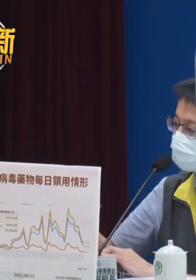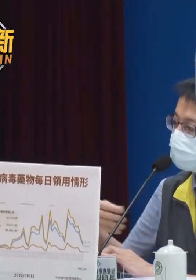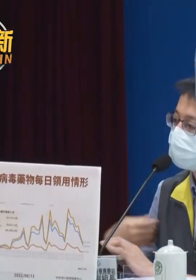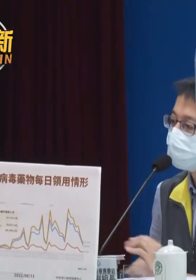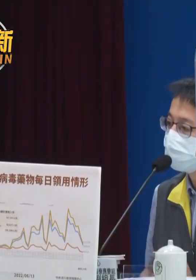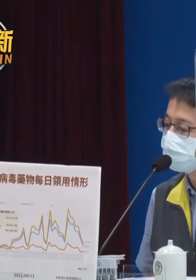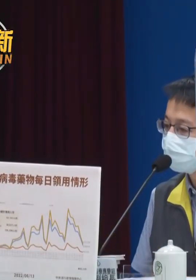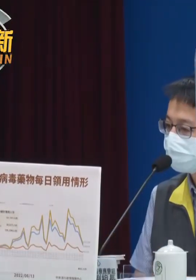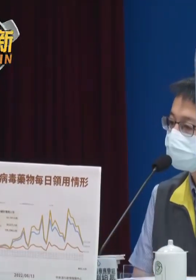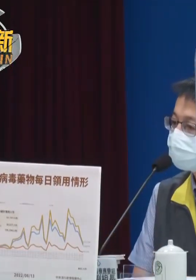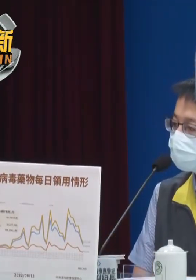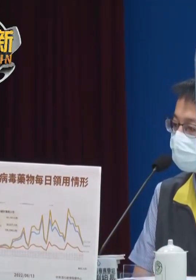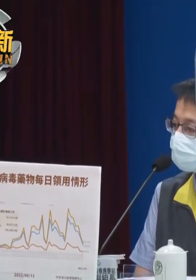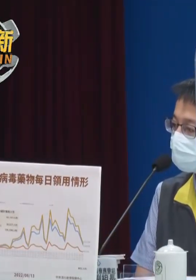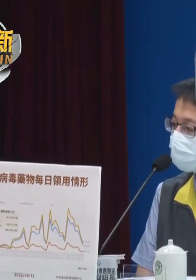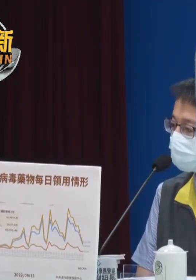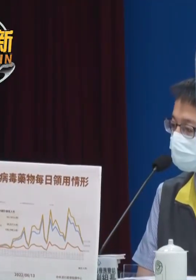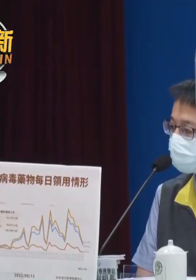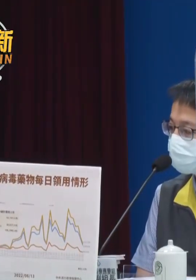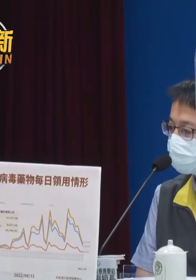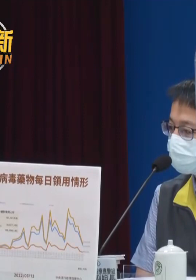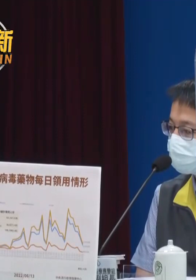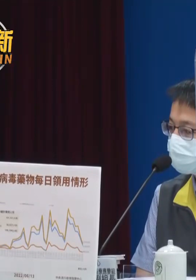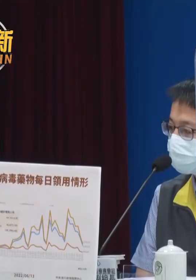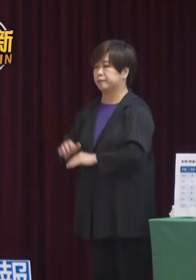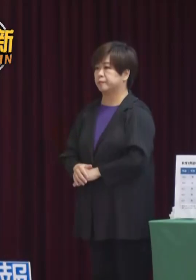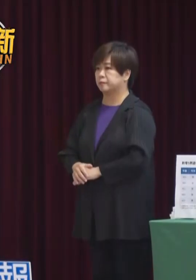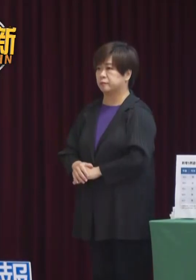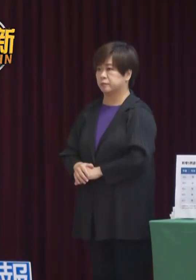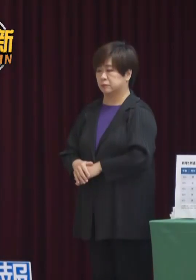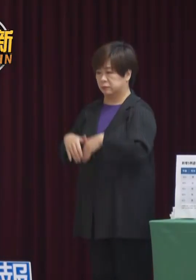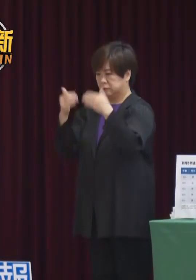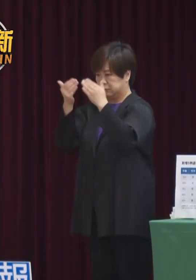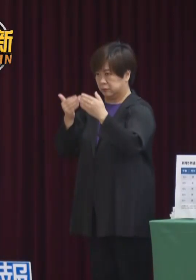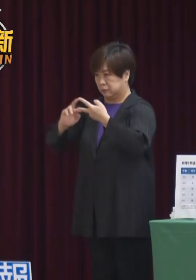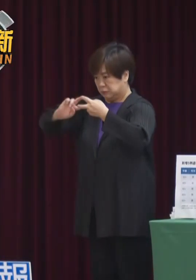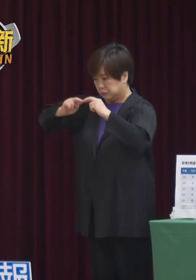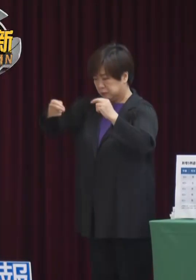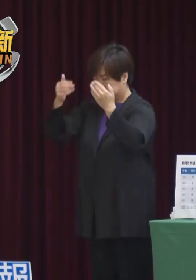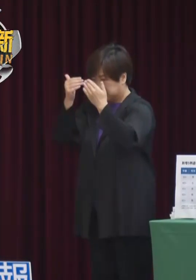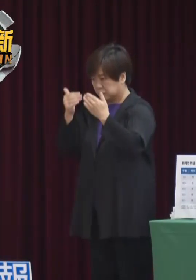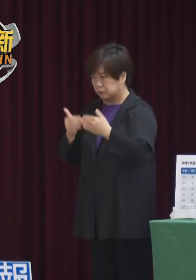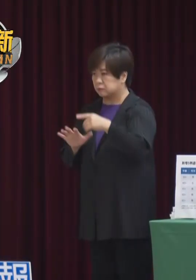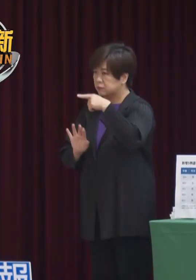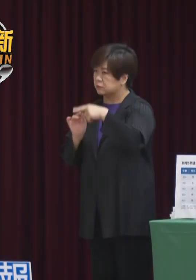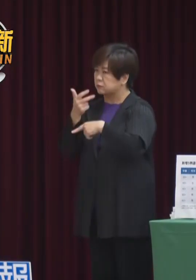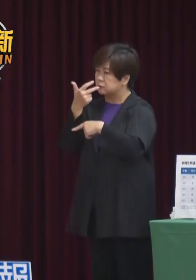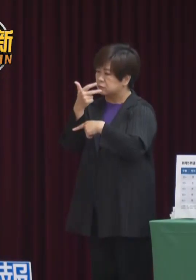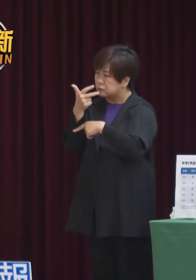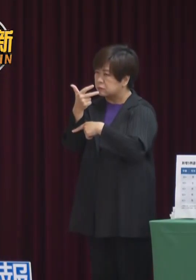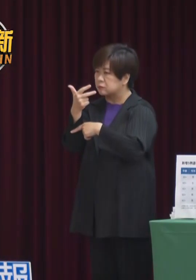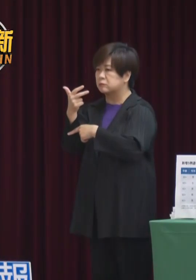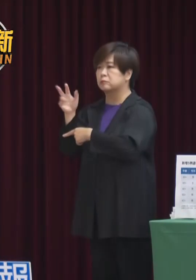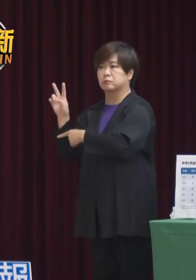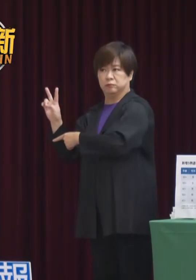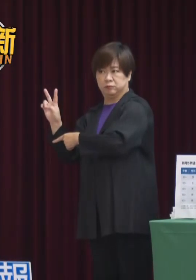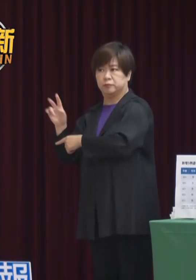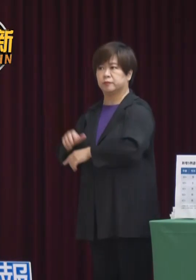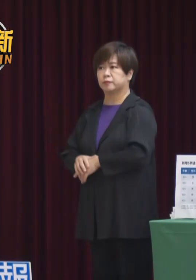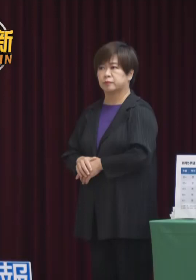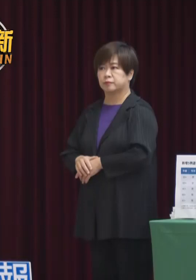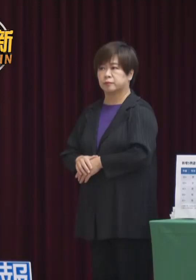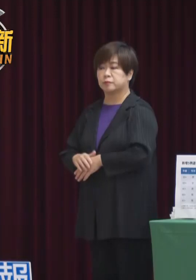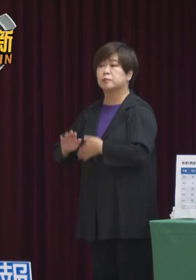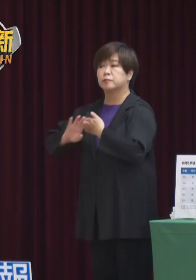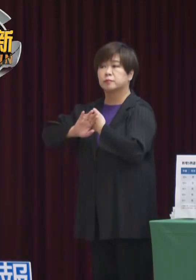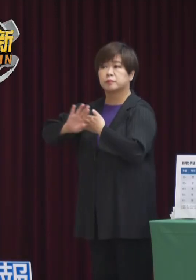了快筛，那也是阳性这样子。那除了那个我们的王必胜执行长跟庄副之外，